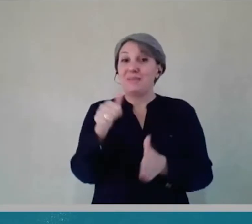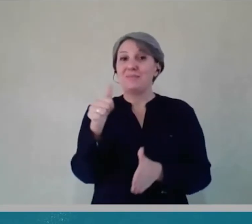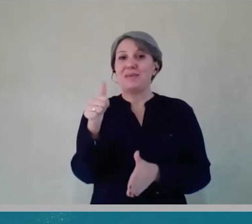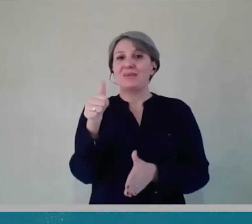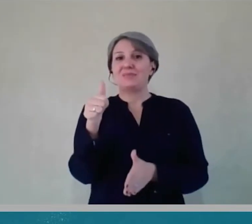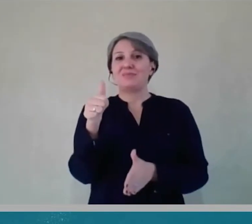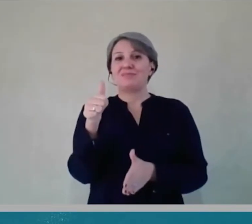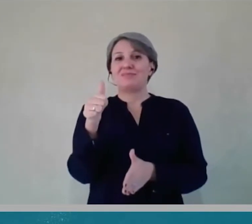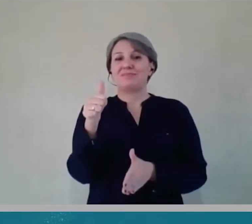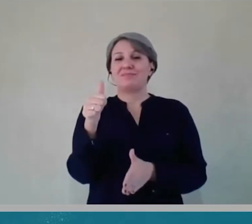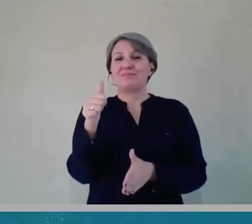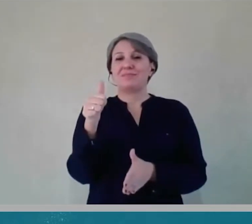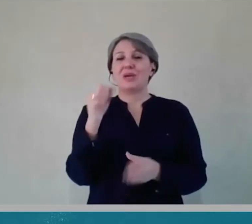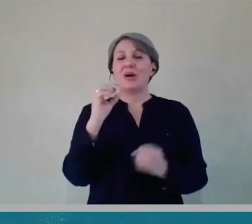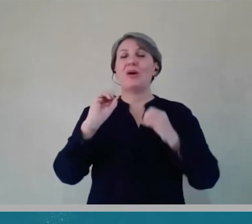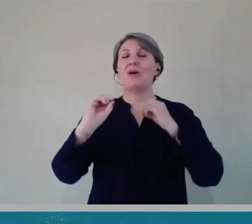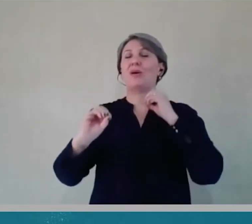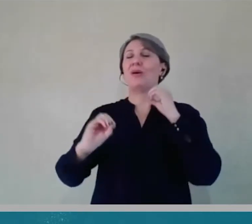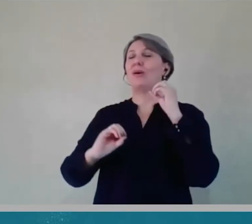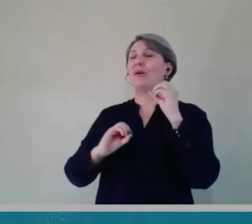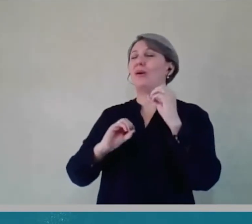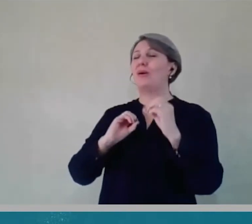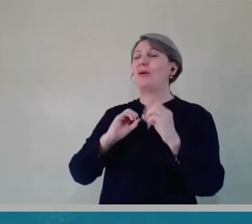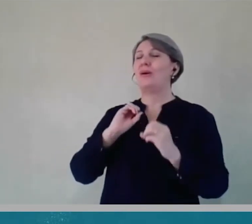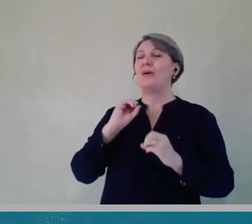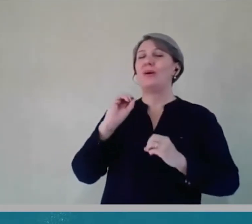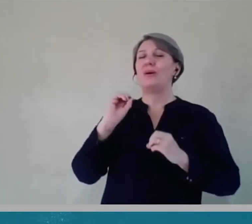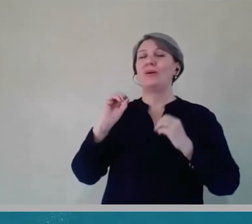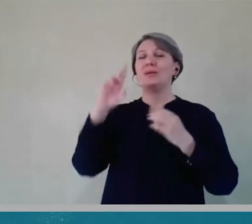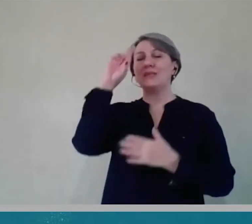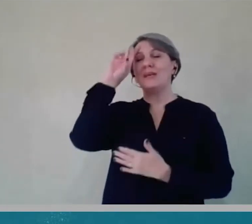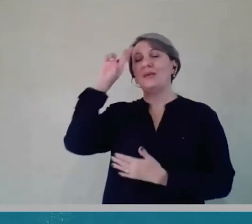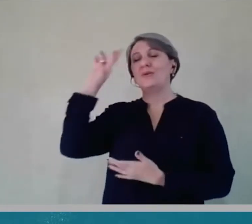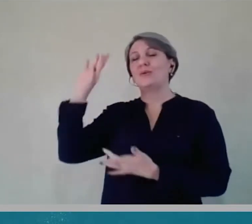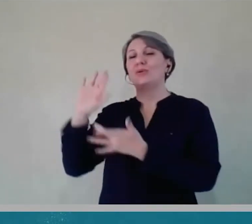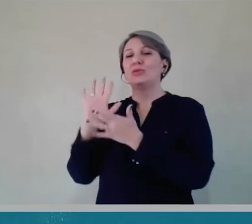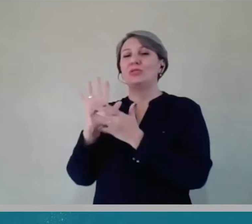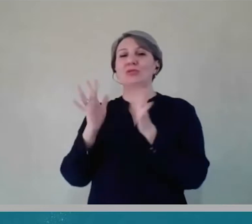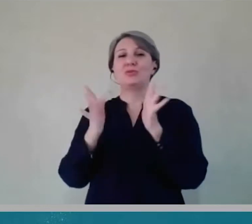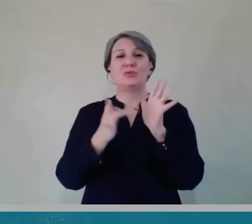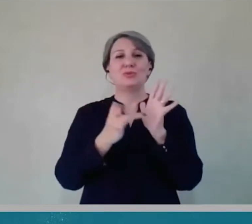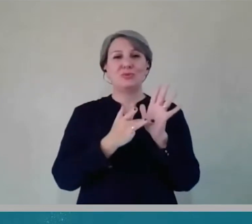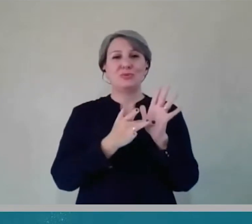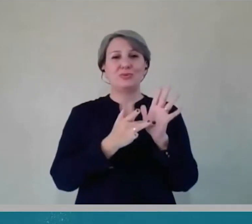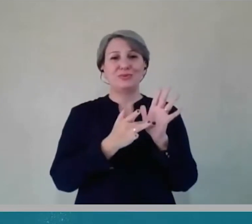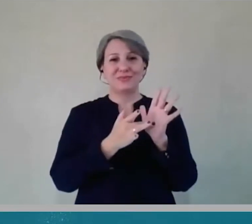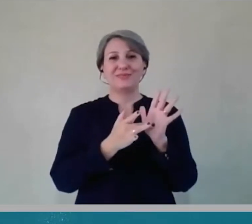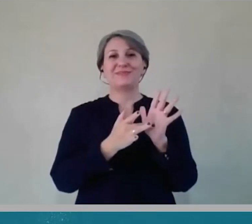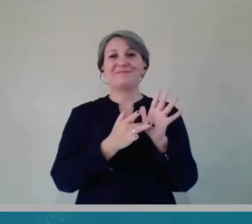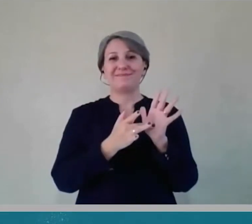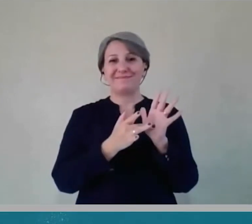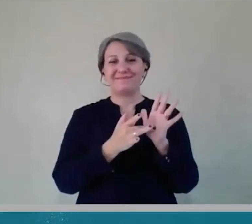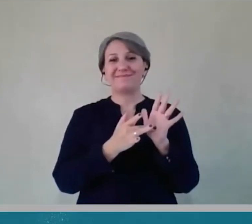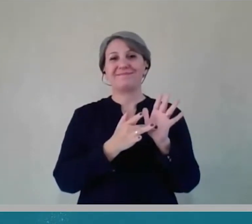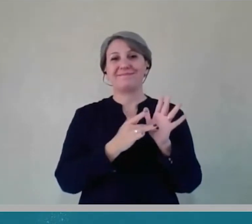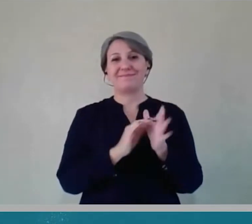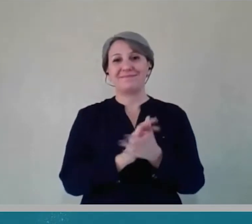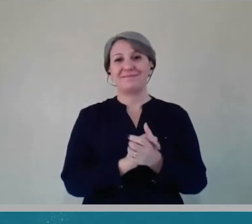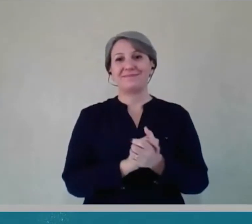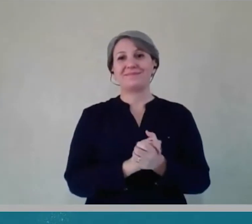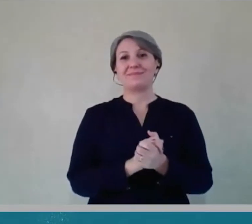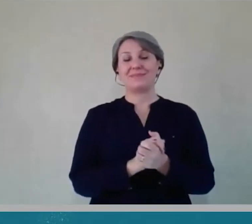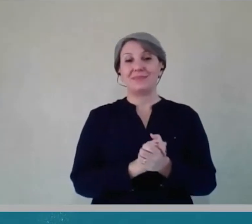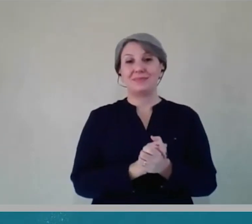e viver no Espírito, nos leva para esse outro plano. Mas, na